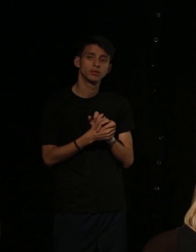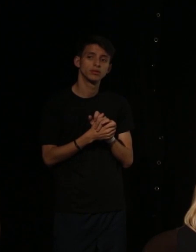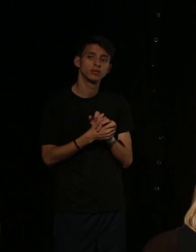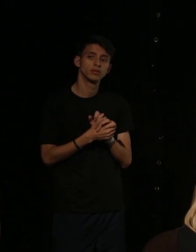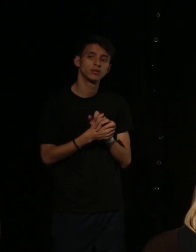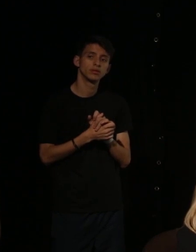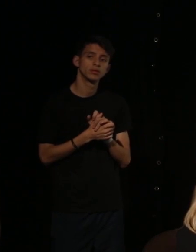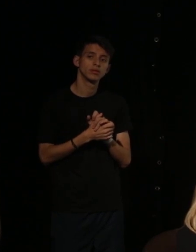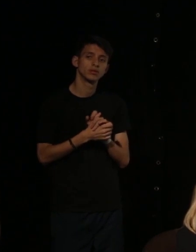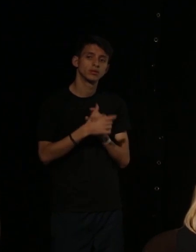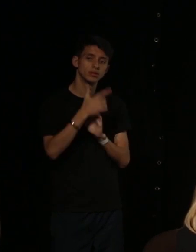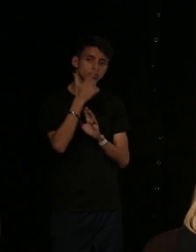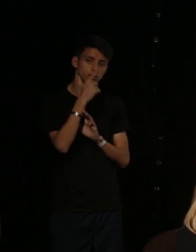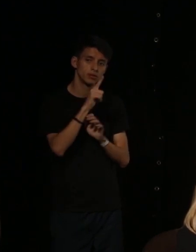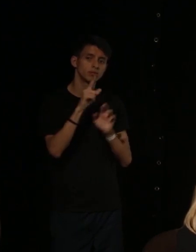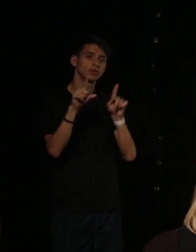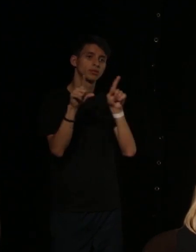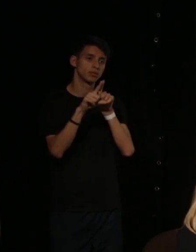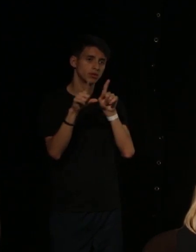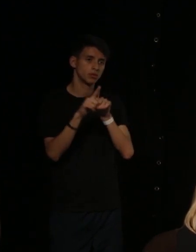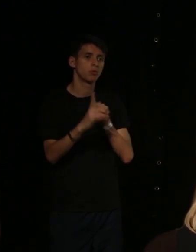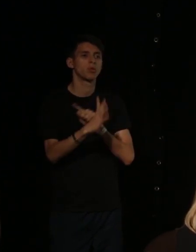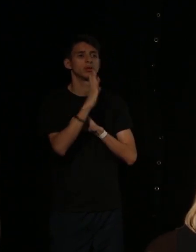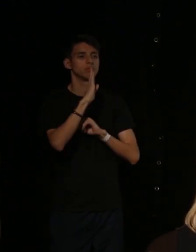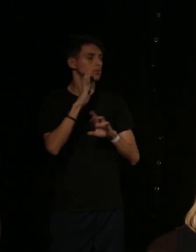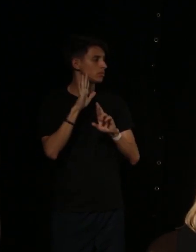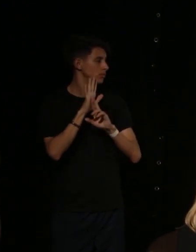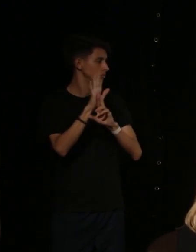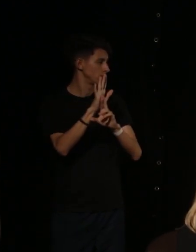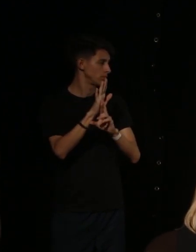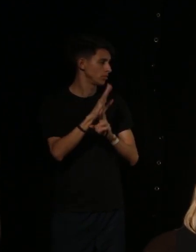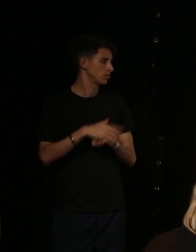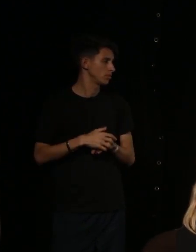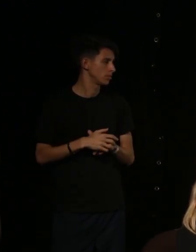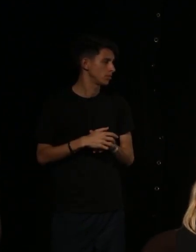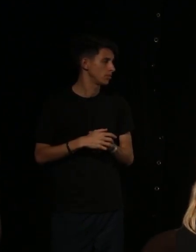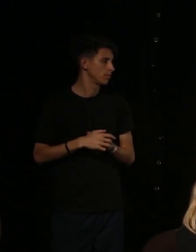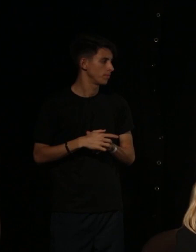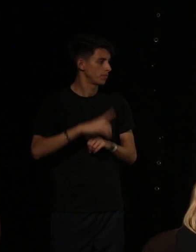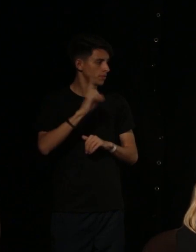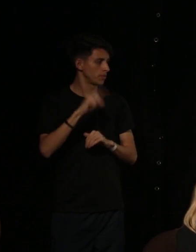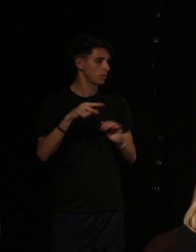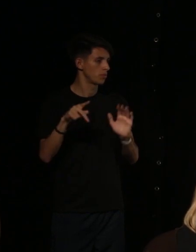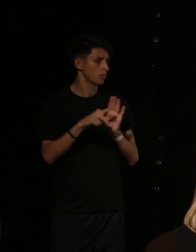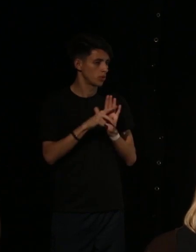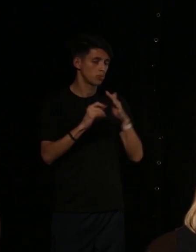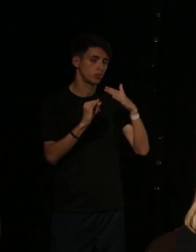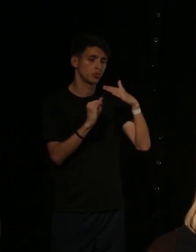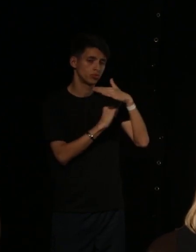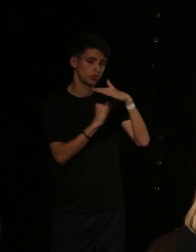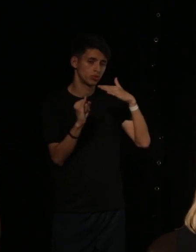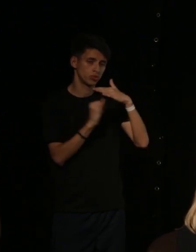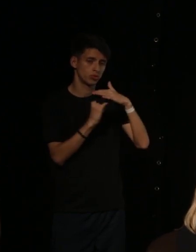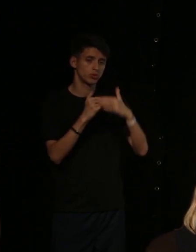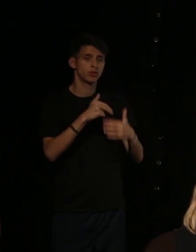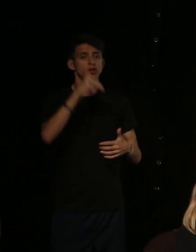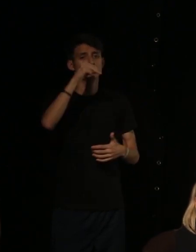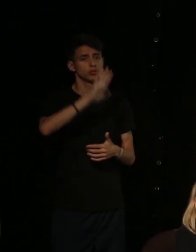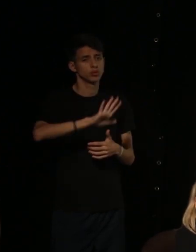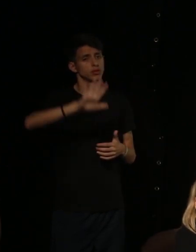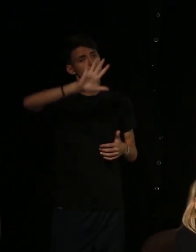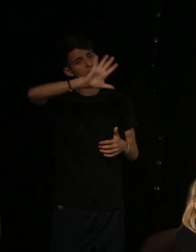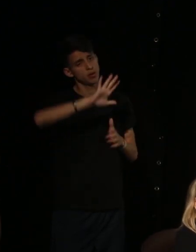transformação. Em junho do ano passado, nós conseguimos acreditar a única métrica